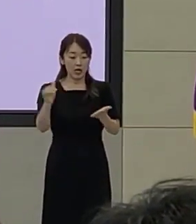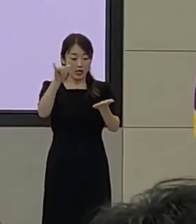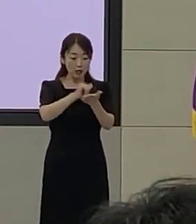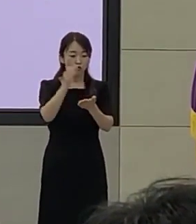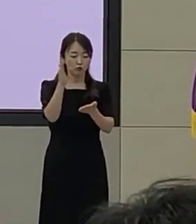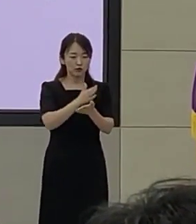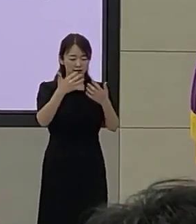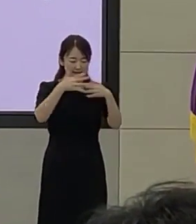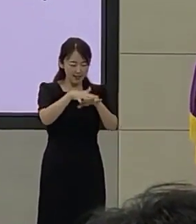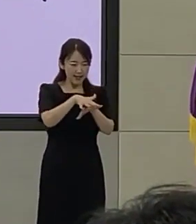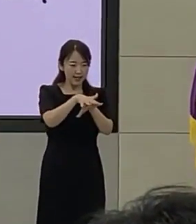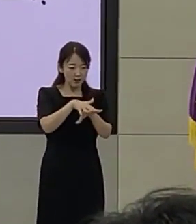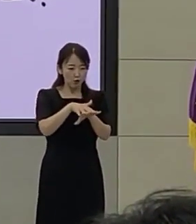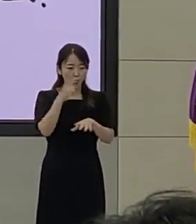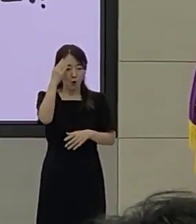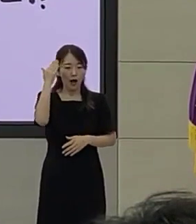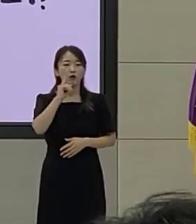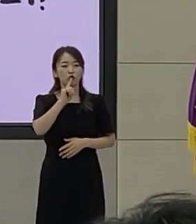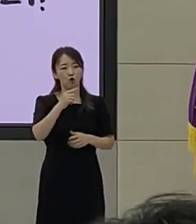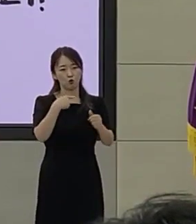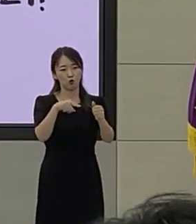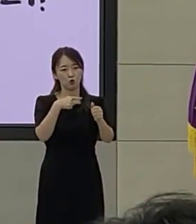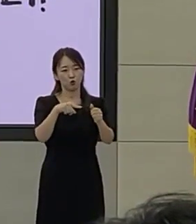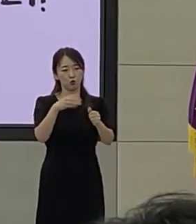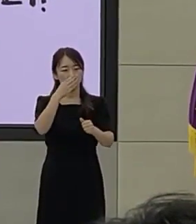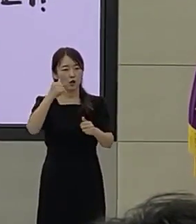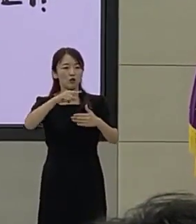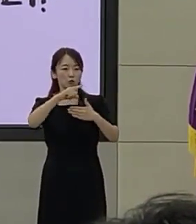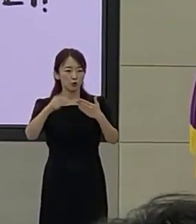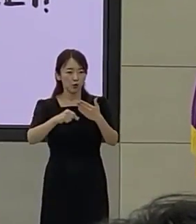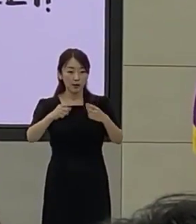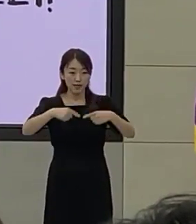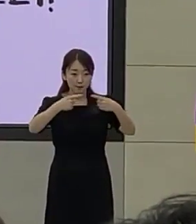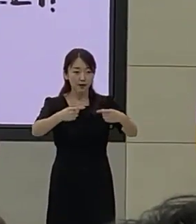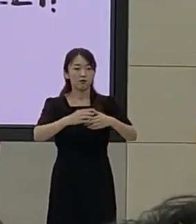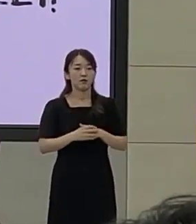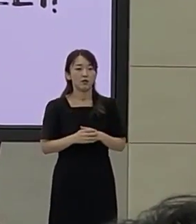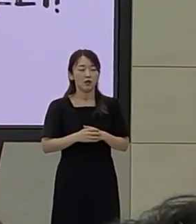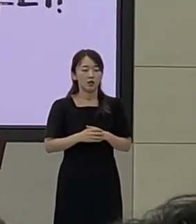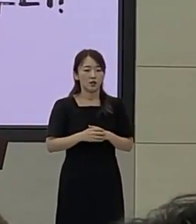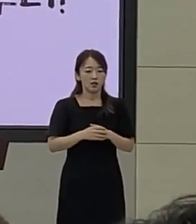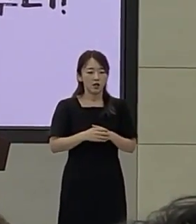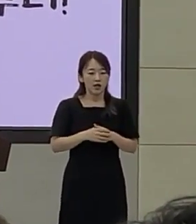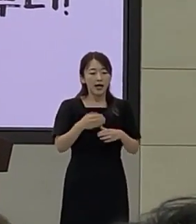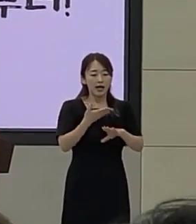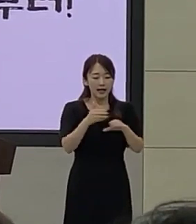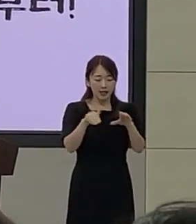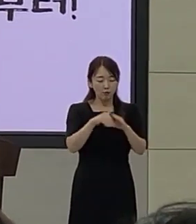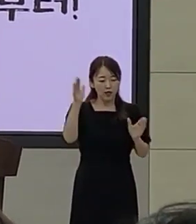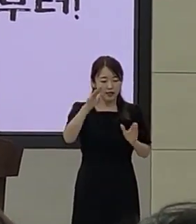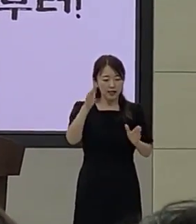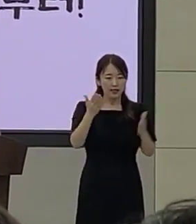입국 단계부터 체계적으로 한국어를 교육하고 적응 프로그램도 참여시켜 다문화